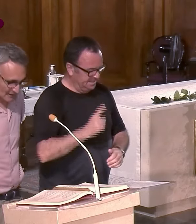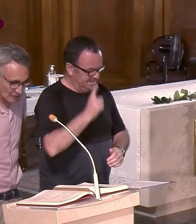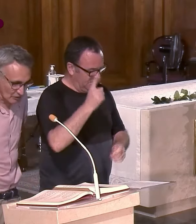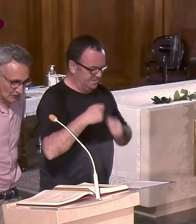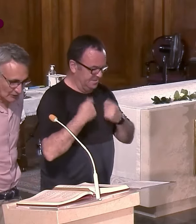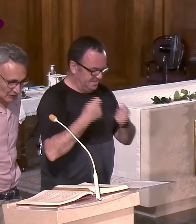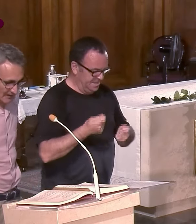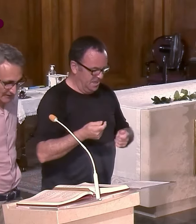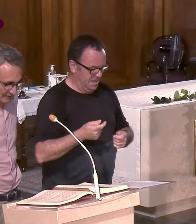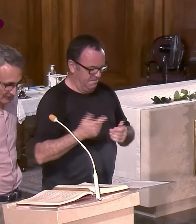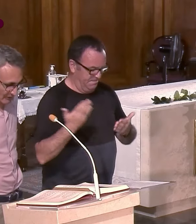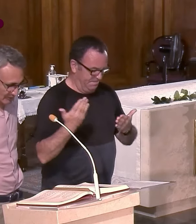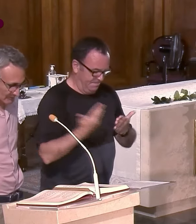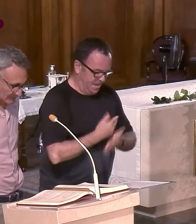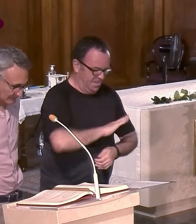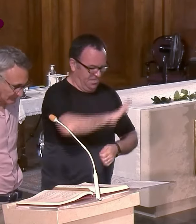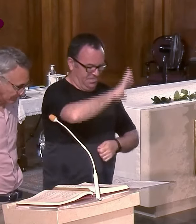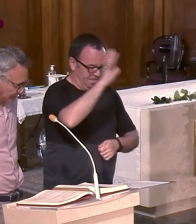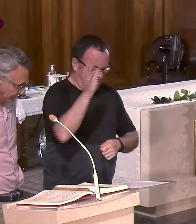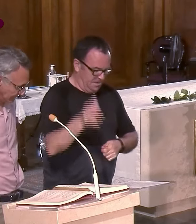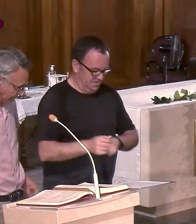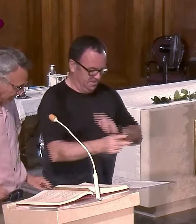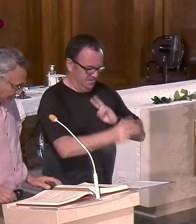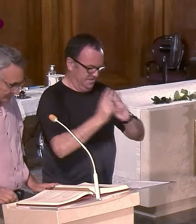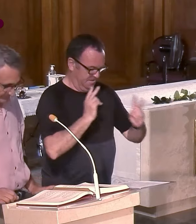El Señor les dio pan del cielo.